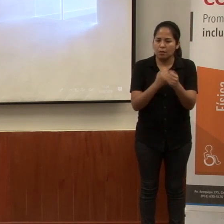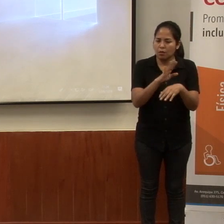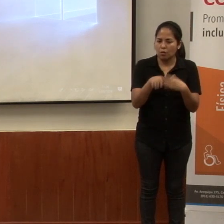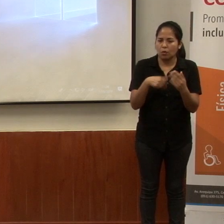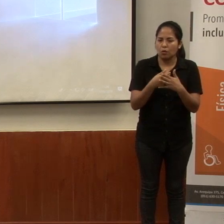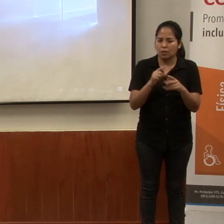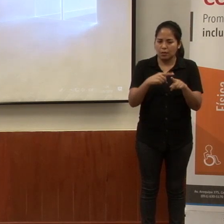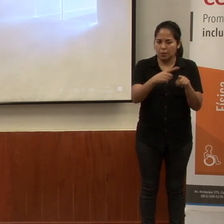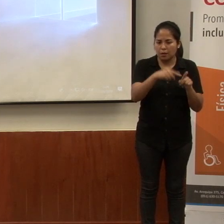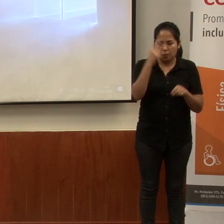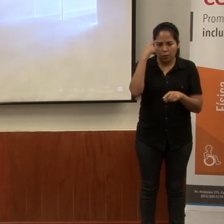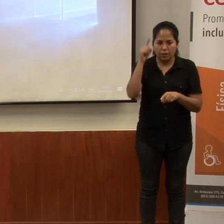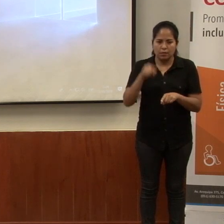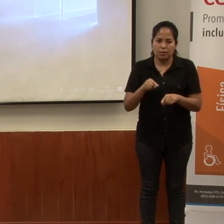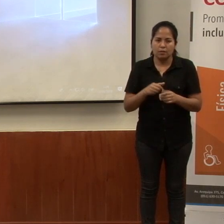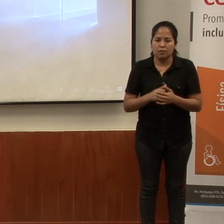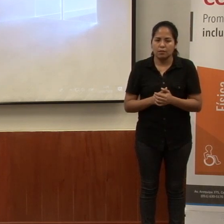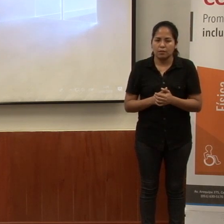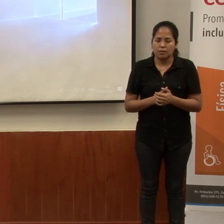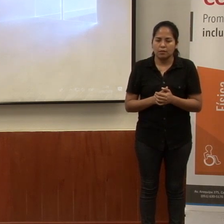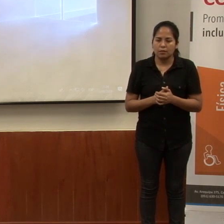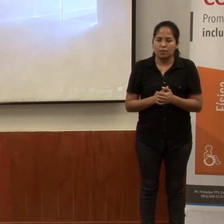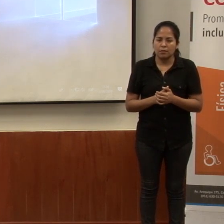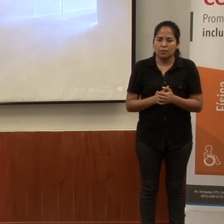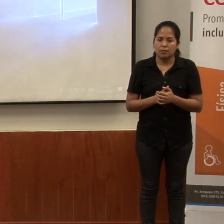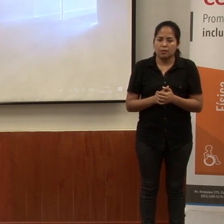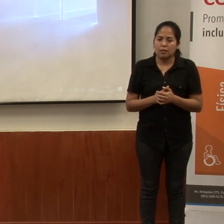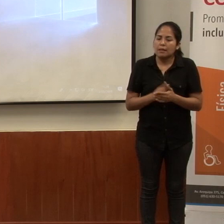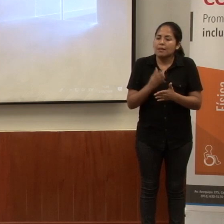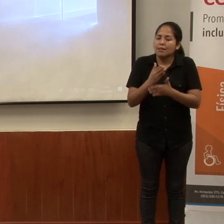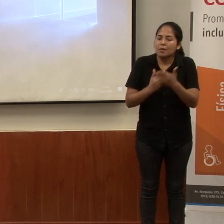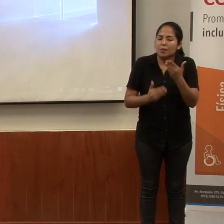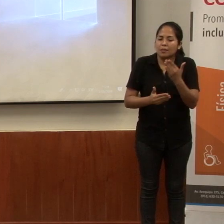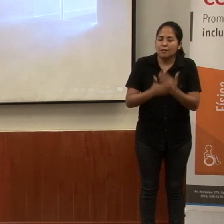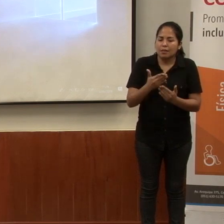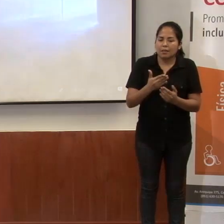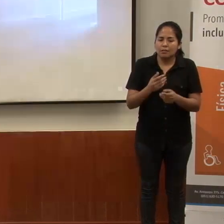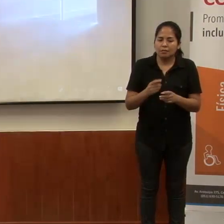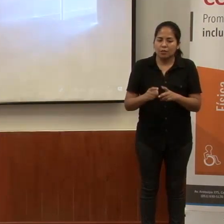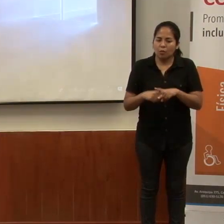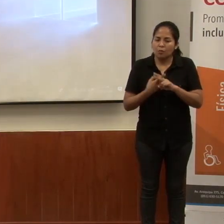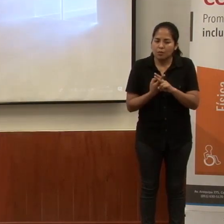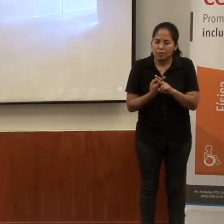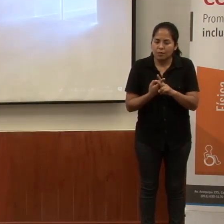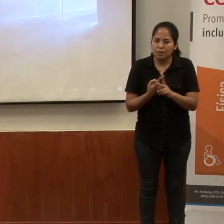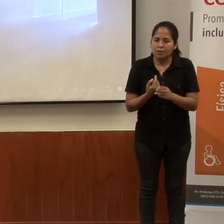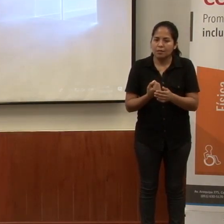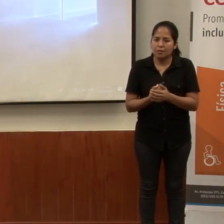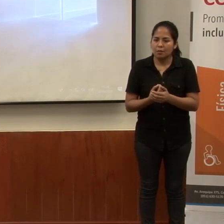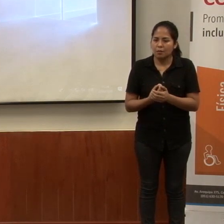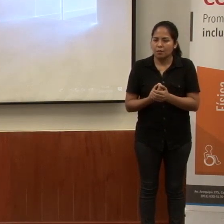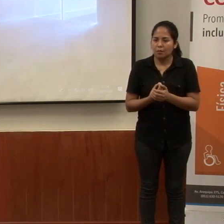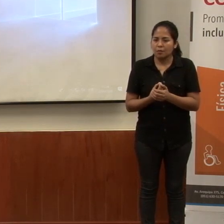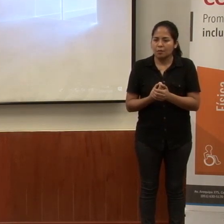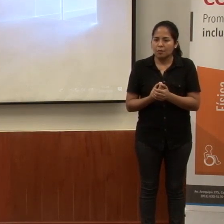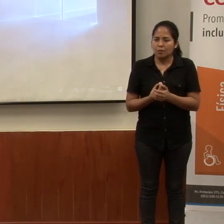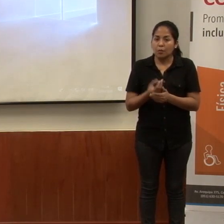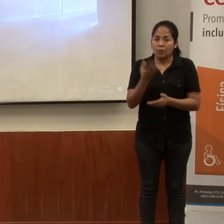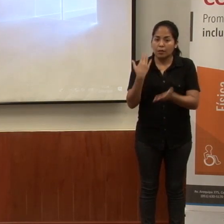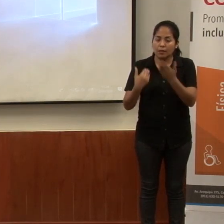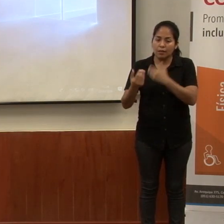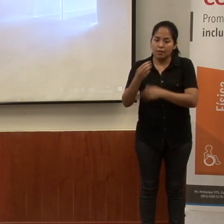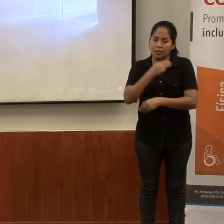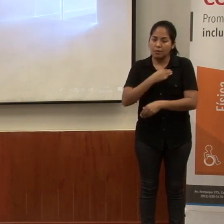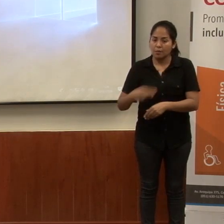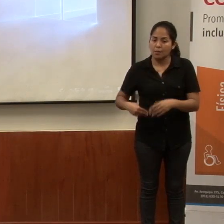políticas. Y decirles pues que la discapacidad es consecuencia, y yo les digo, porque en el Ministerio de Salud,